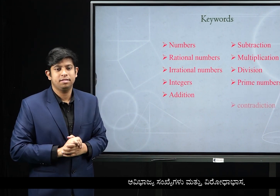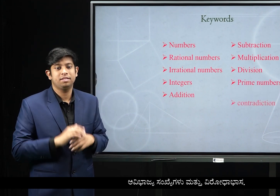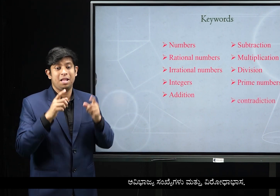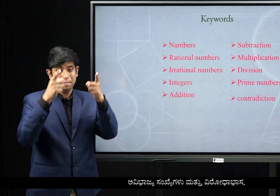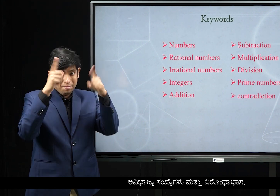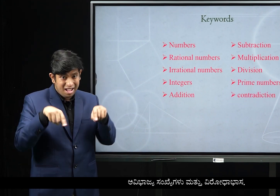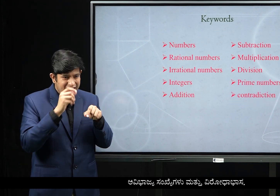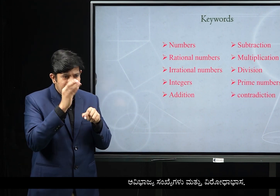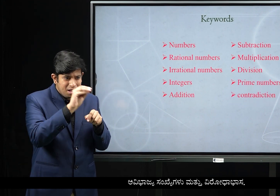ವಿರೋಧಾಭಾಸ.